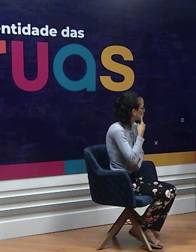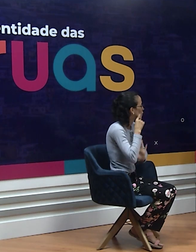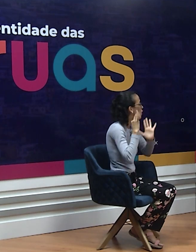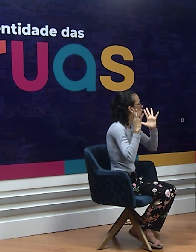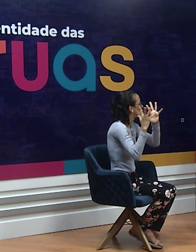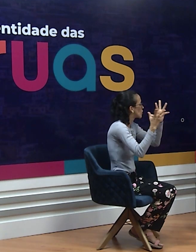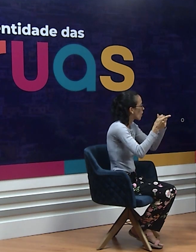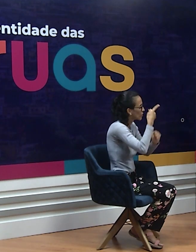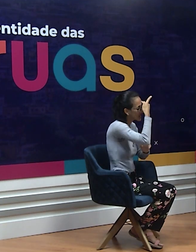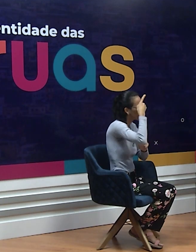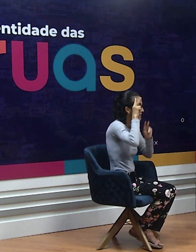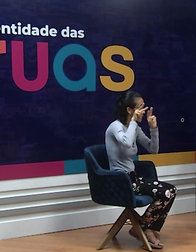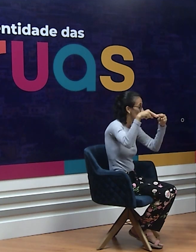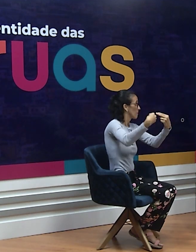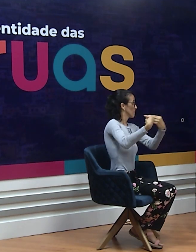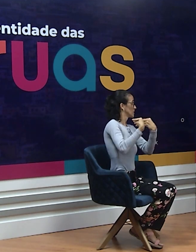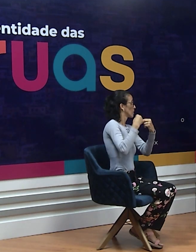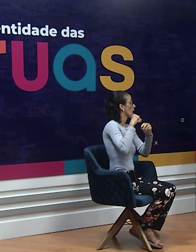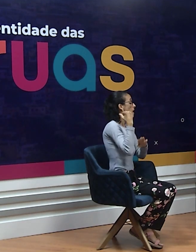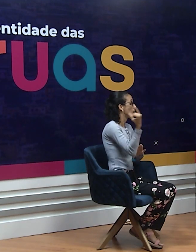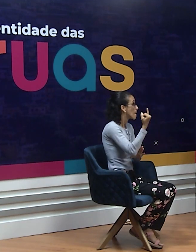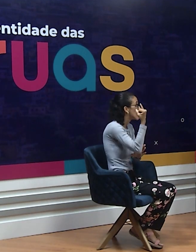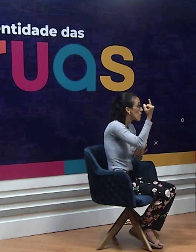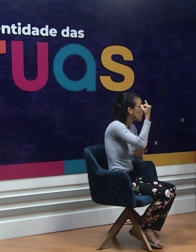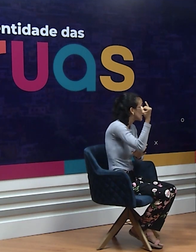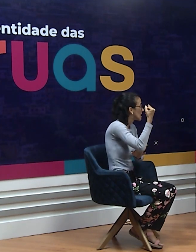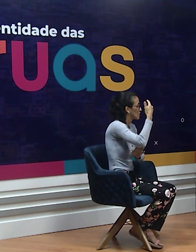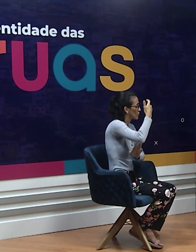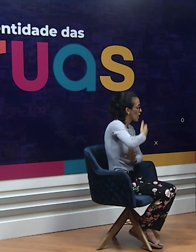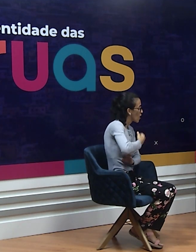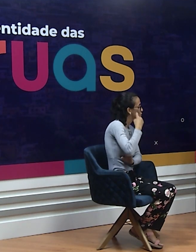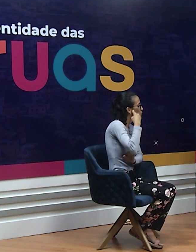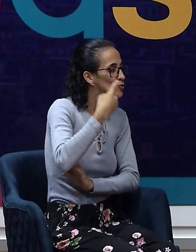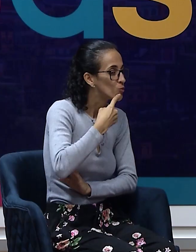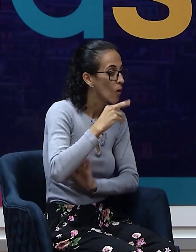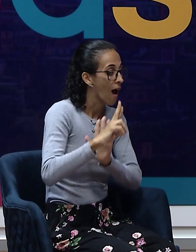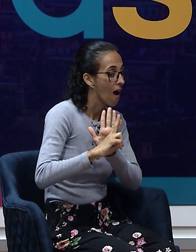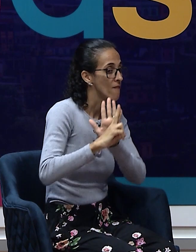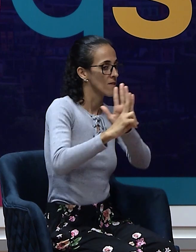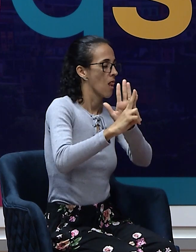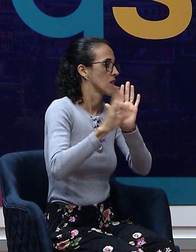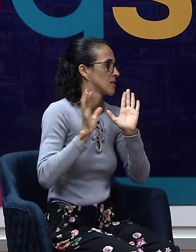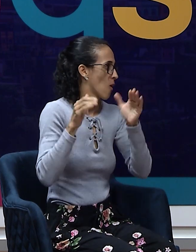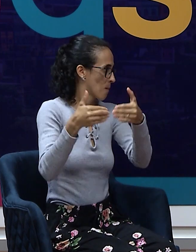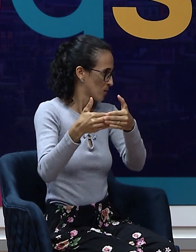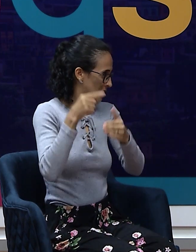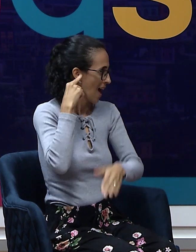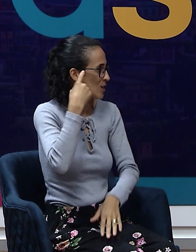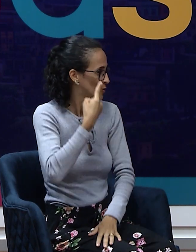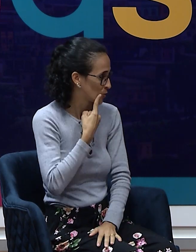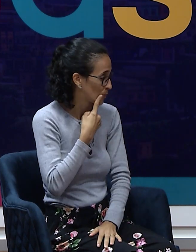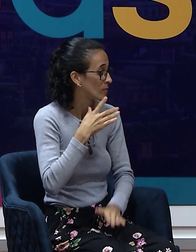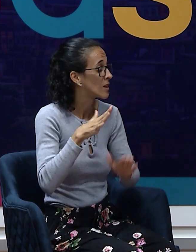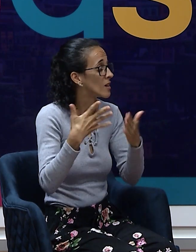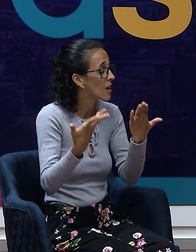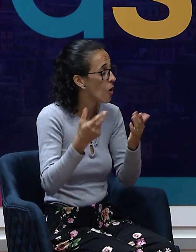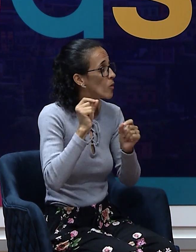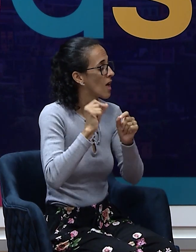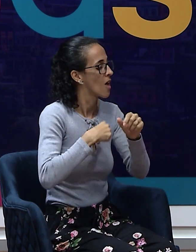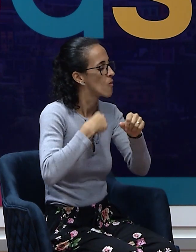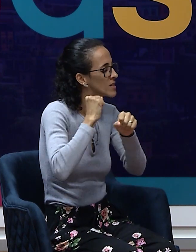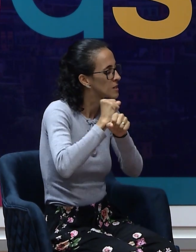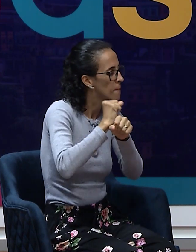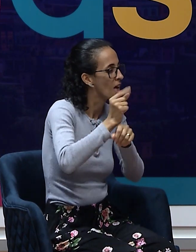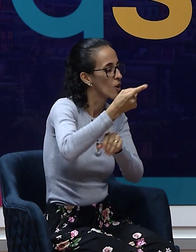meus amigos da Pastoral dos Surdos, todos aqui que estão me vendo, me assistindo. E isso é muito importante, estar aqui como referência